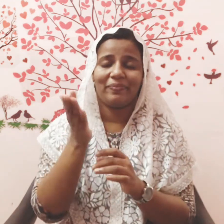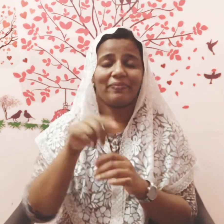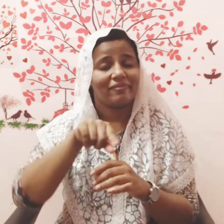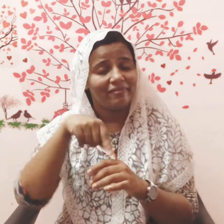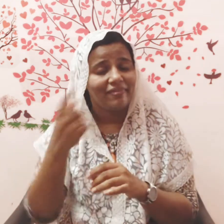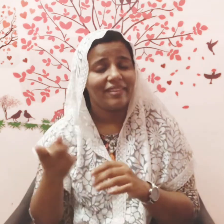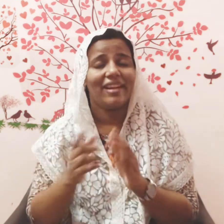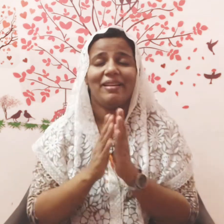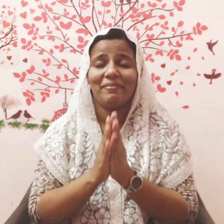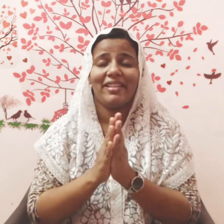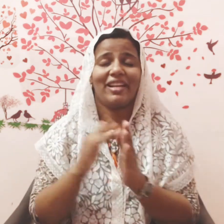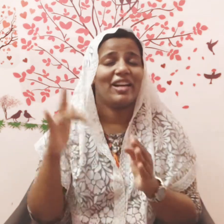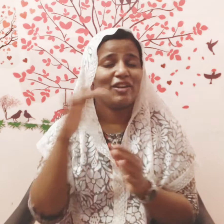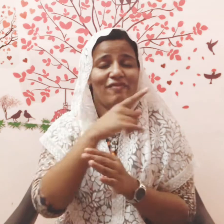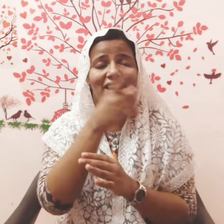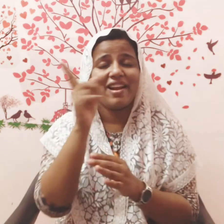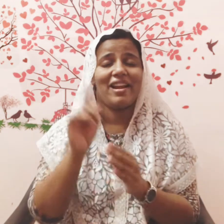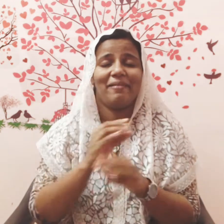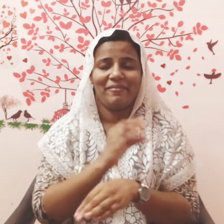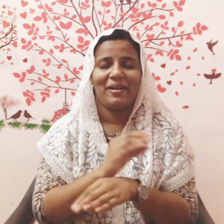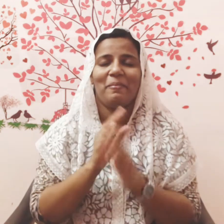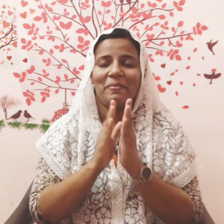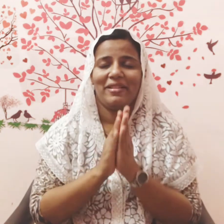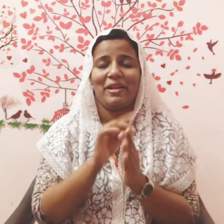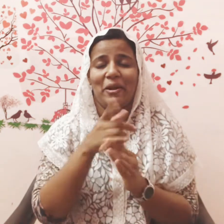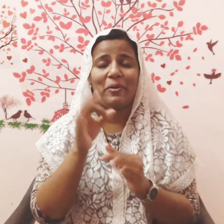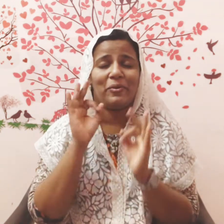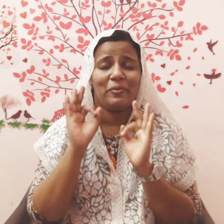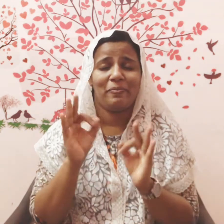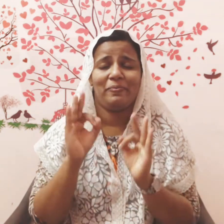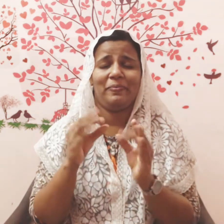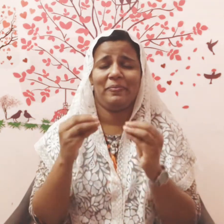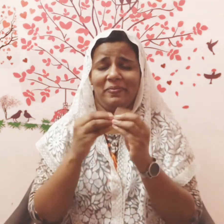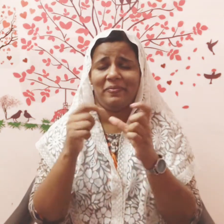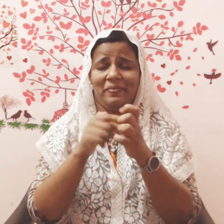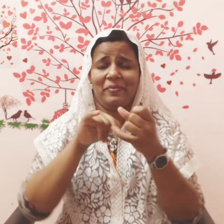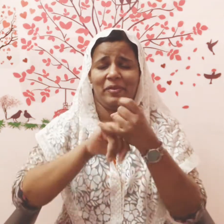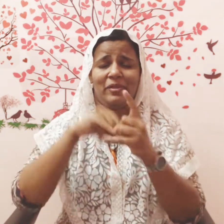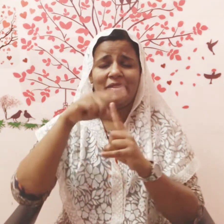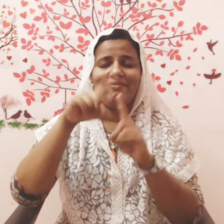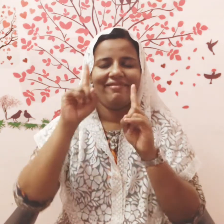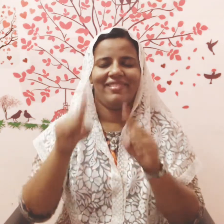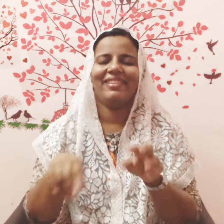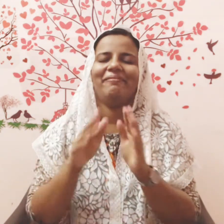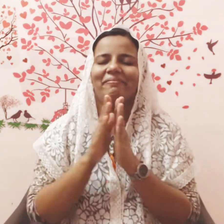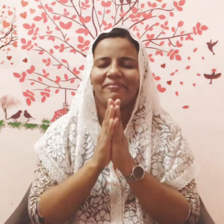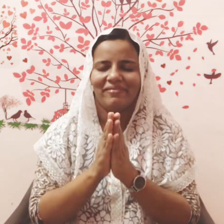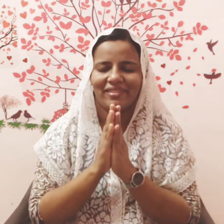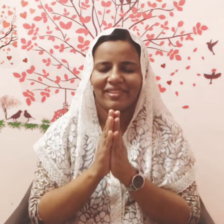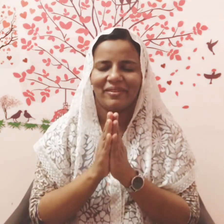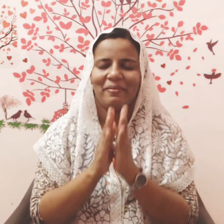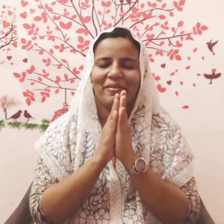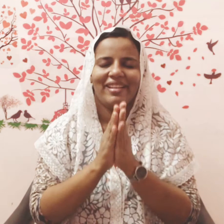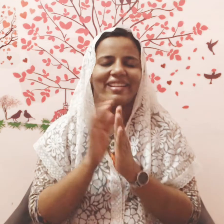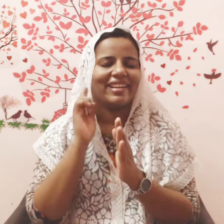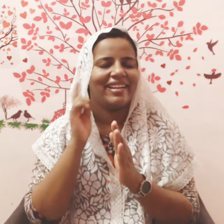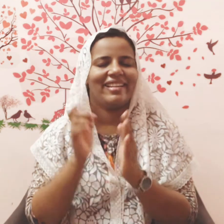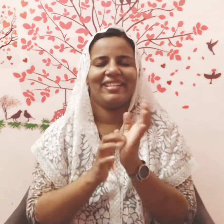പറയുന്നു. നാളത്തെ സഭായോഗത്തിന് വേണ്ടി ഞങ്ങൾ പ്രാർത്ഥിക്കുന്നു. അത് ഏറ്റവും അനുഗ്രഹവും ആമേൻ ശ്രേഷ്ഠവും മേത്രവുമായി തീരുവാൻ കർത്താവ് ഇടവരുത്തുന്നതിനായിട്ട് സ്തോത്രം. പ്രാർത്ഥന